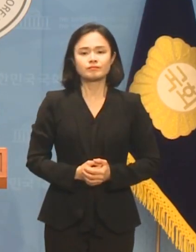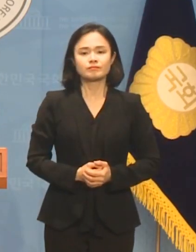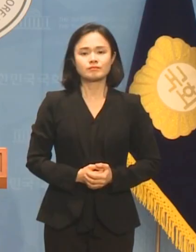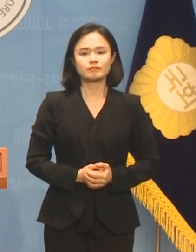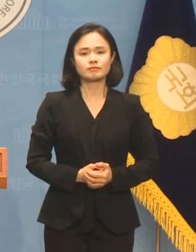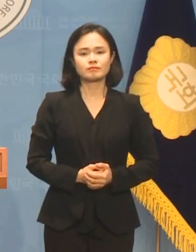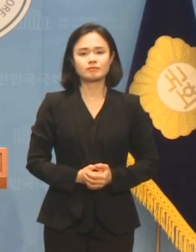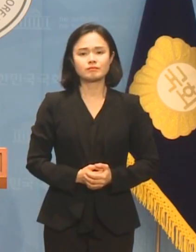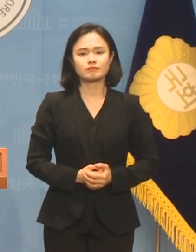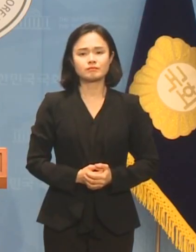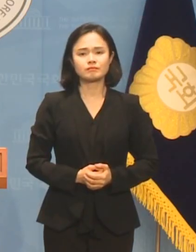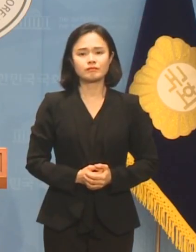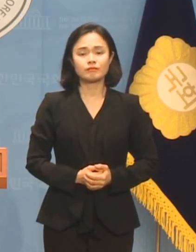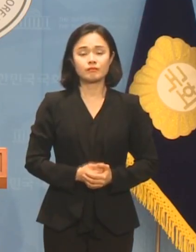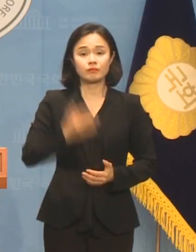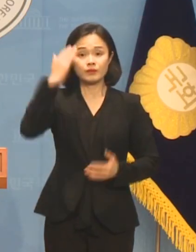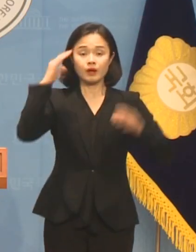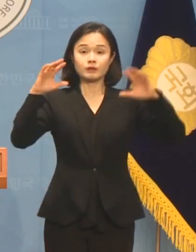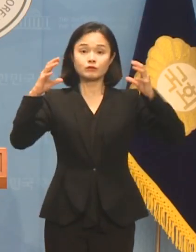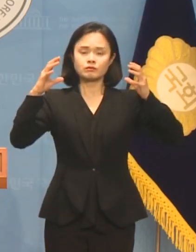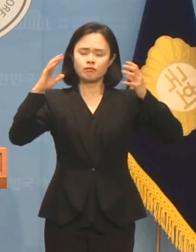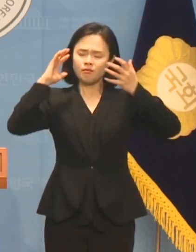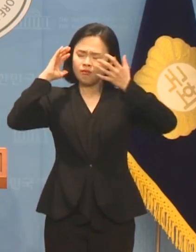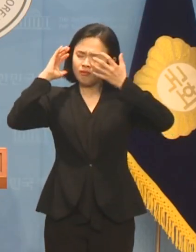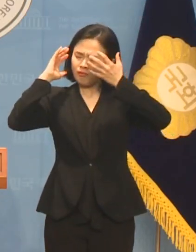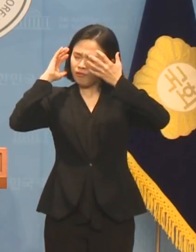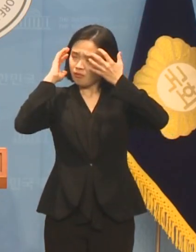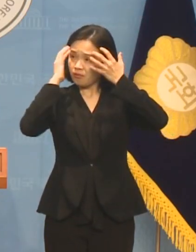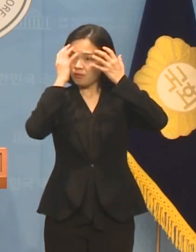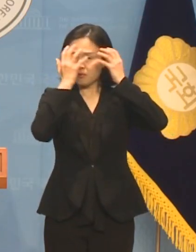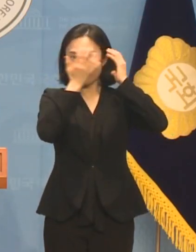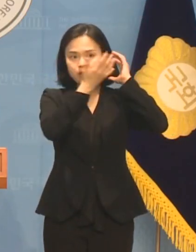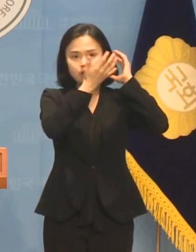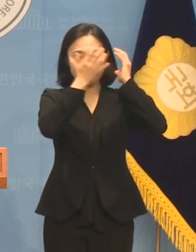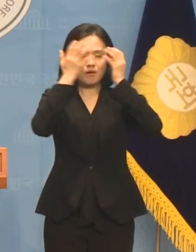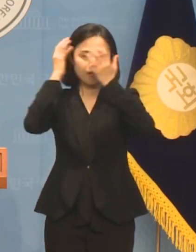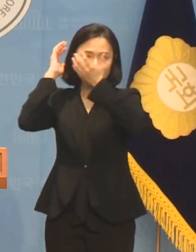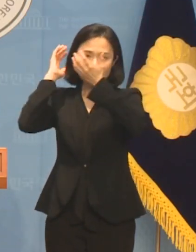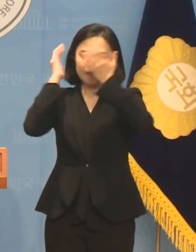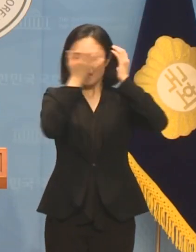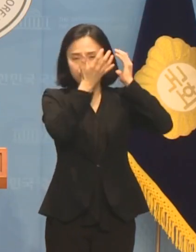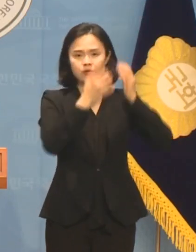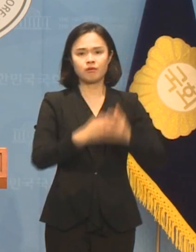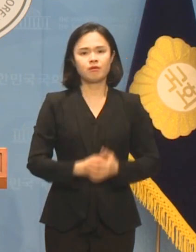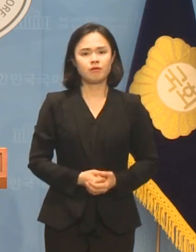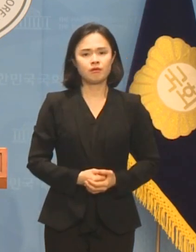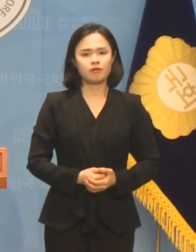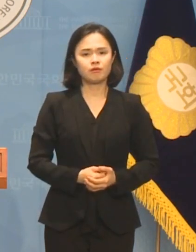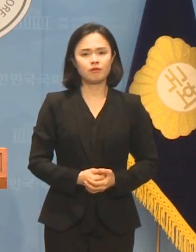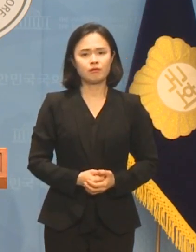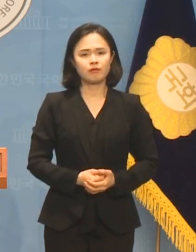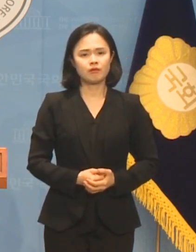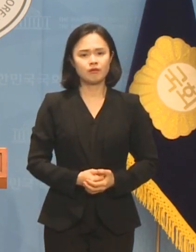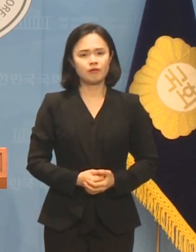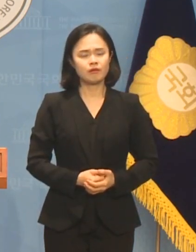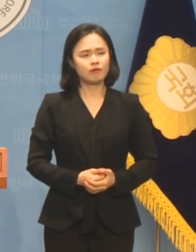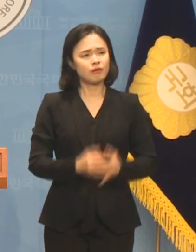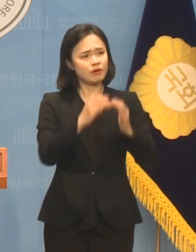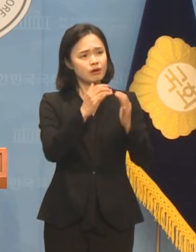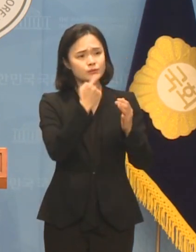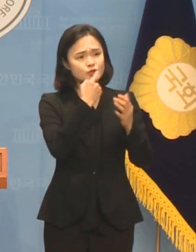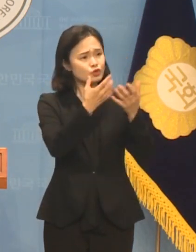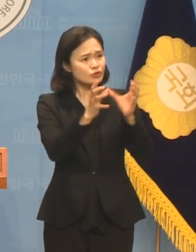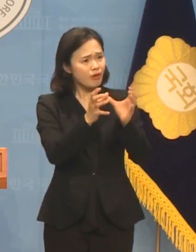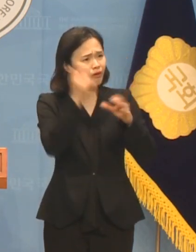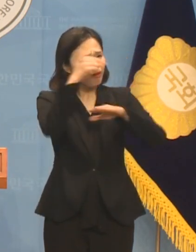나라를 어떻게 만들려고 하시는 것인지요? 어떤 생각으로 어떤 상황을 만들려고 하시는